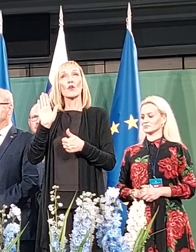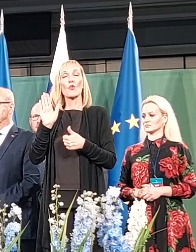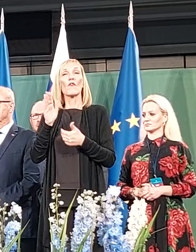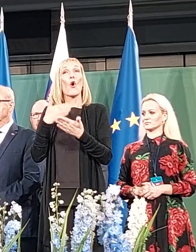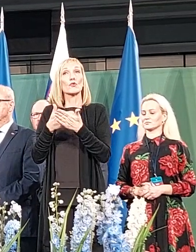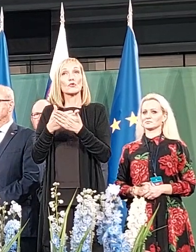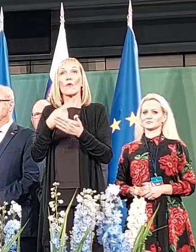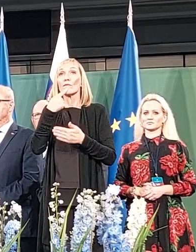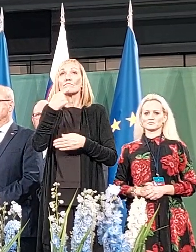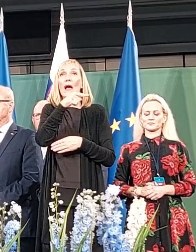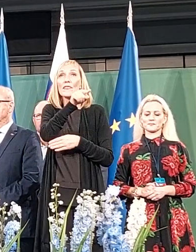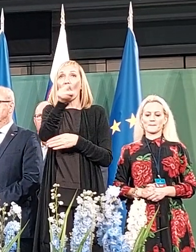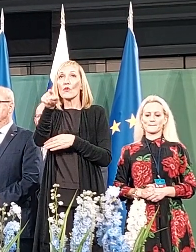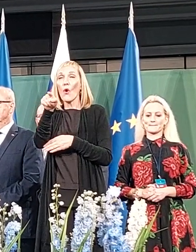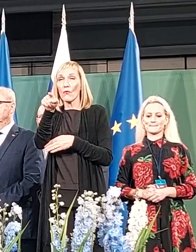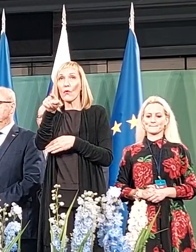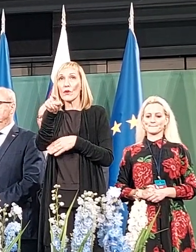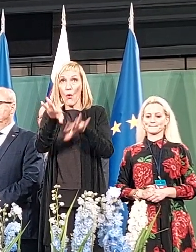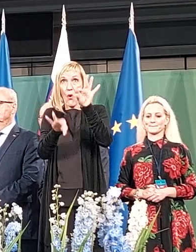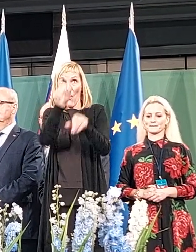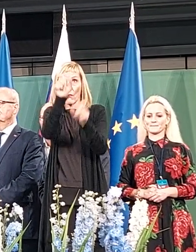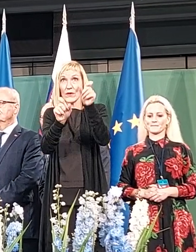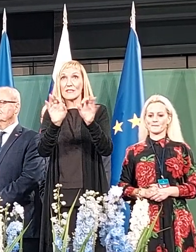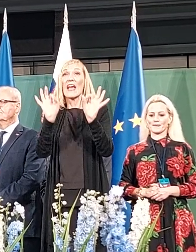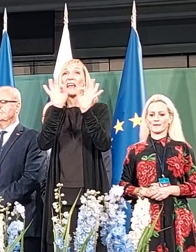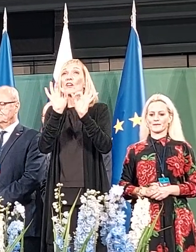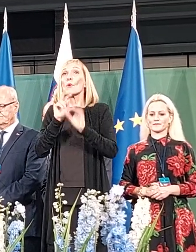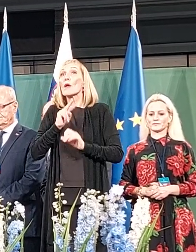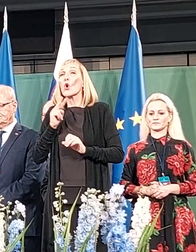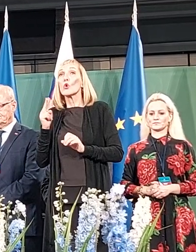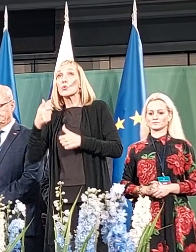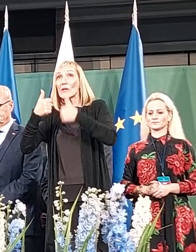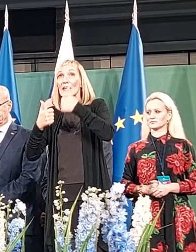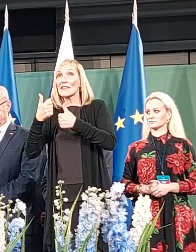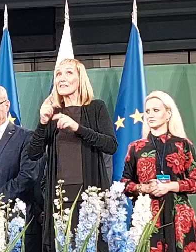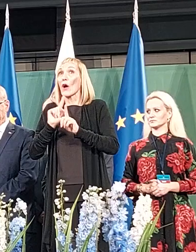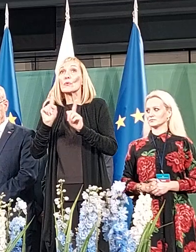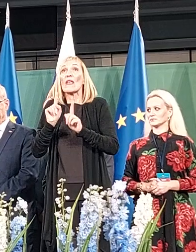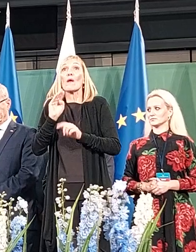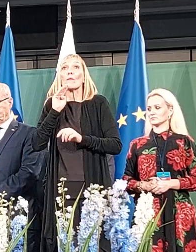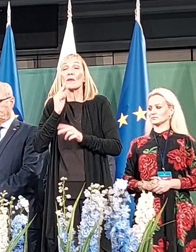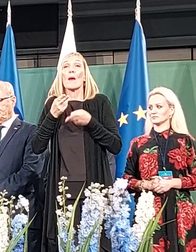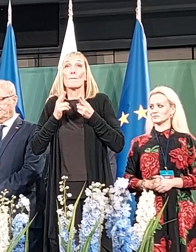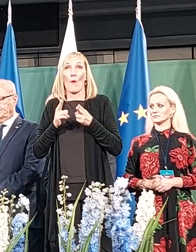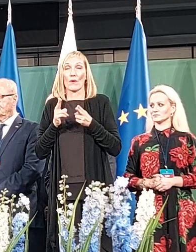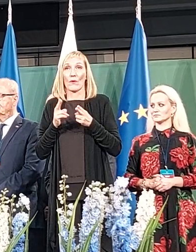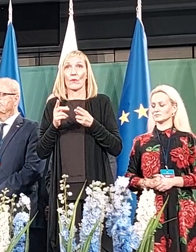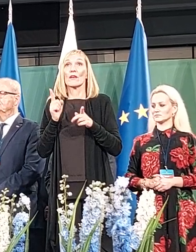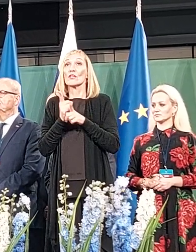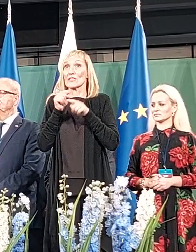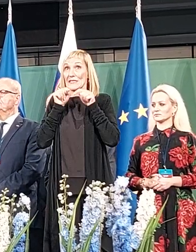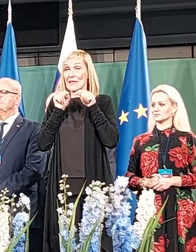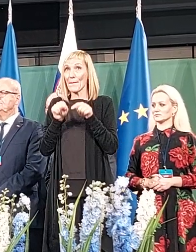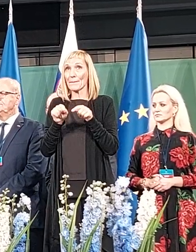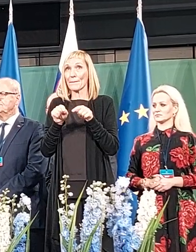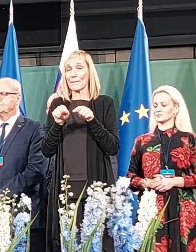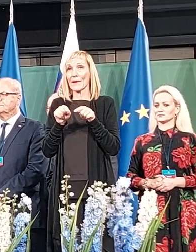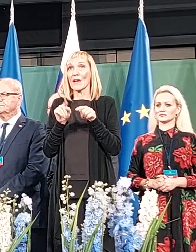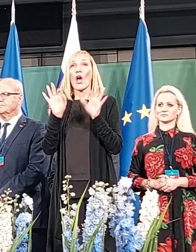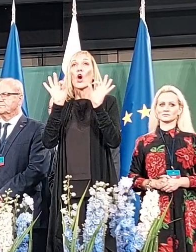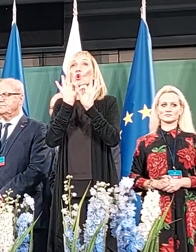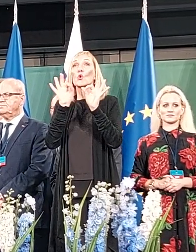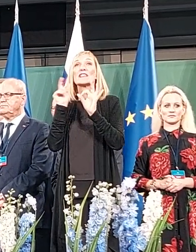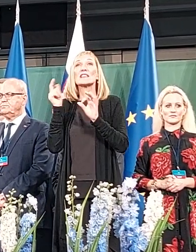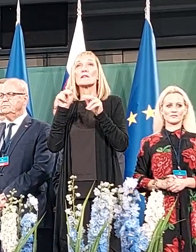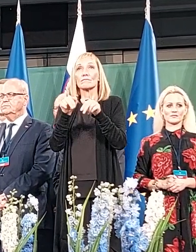izhodišči nagovoril volivce, ki jih noben od drugih kandidatov nikakor ne bi mogel. In že s tem, ko se